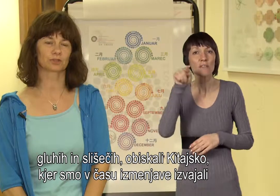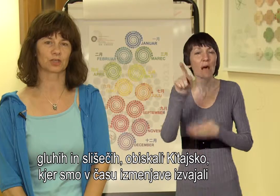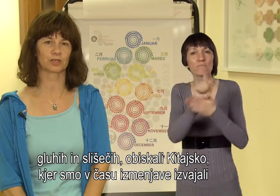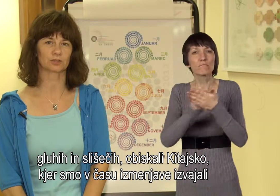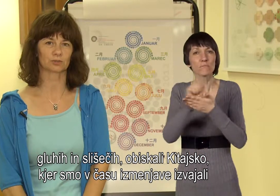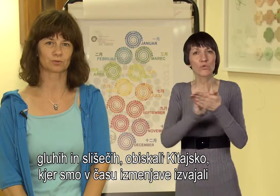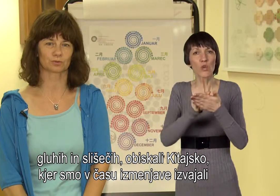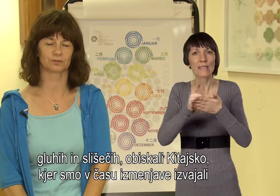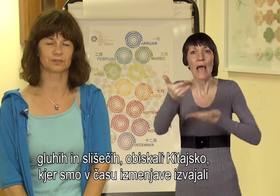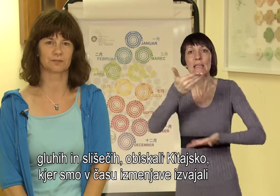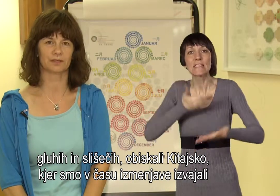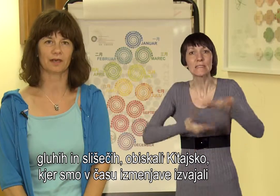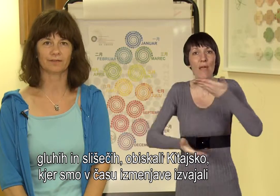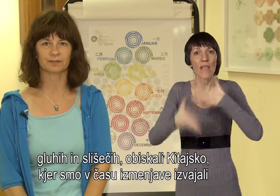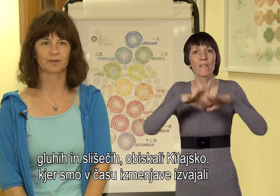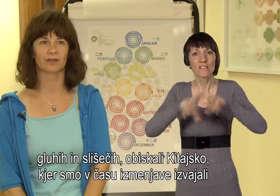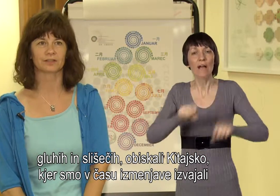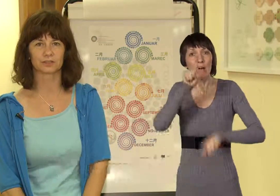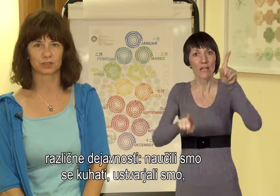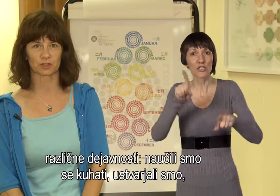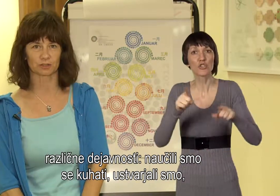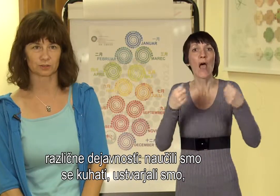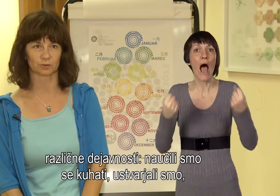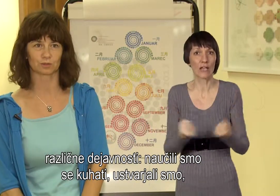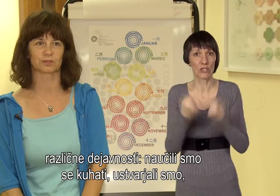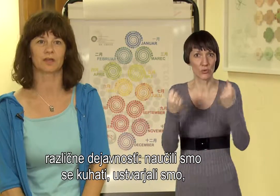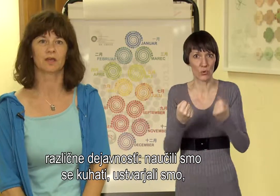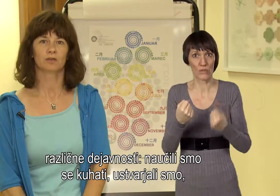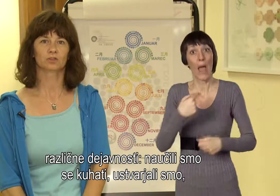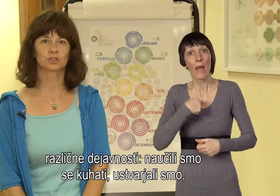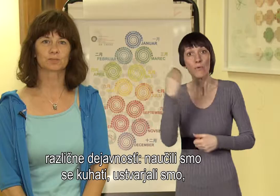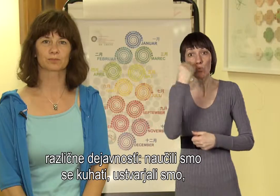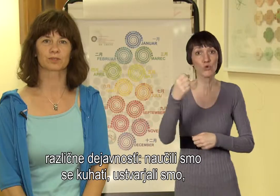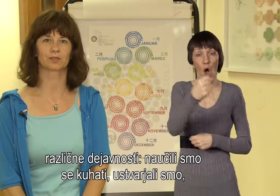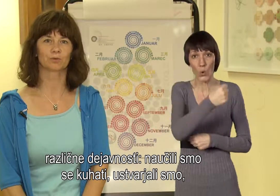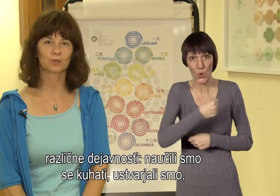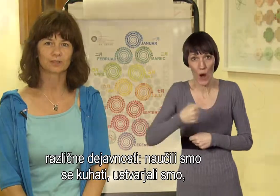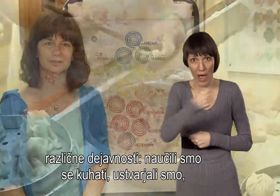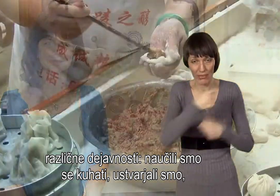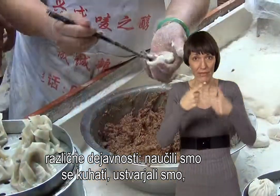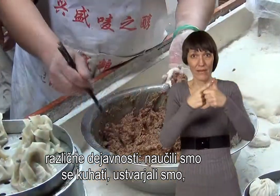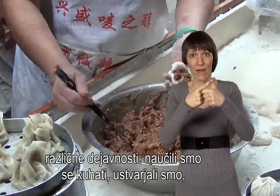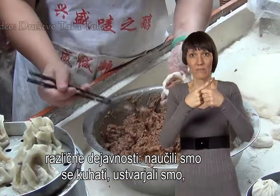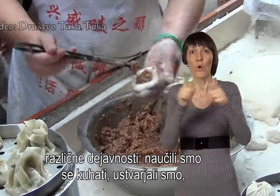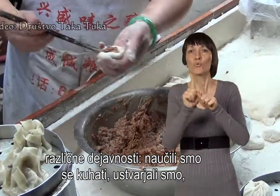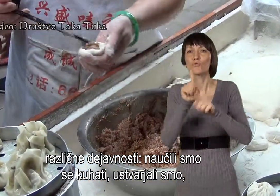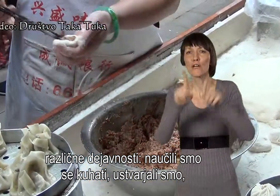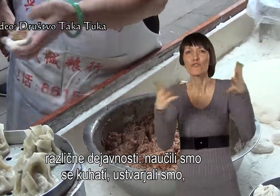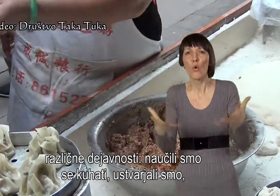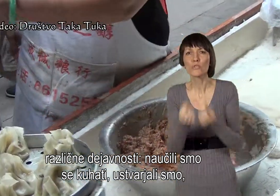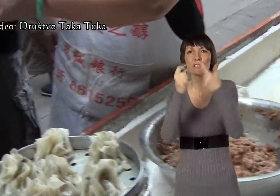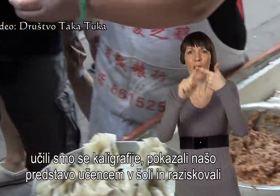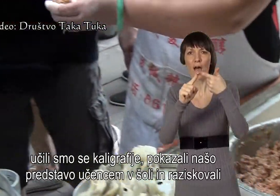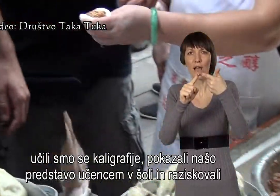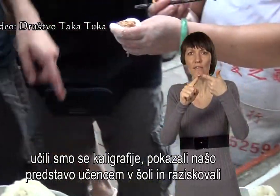smo v času izmenjave izvajali različne aktivnosti. Učili smo se kuhati, ustvarjali